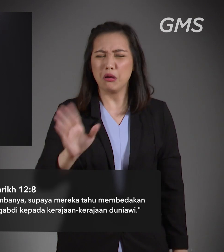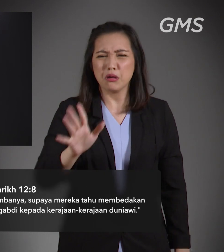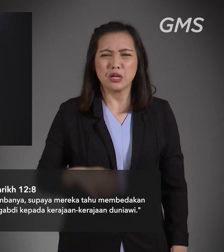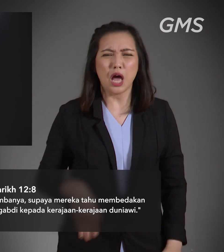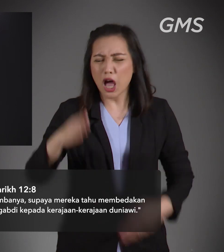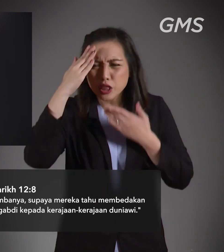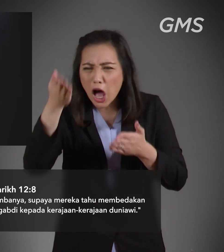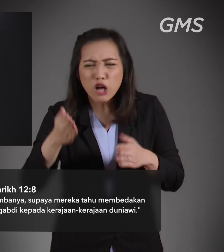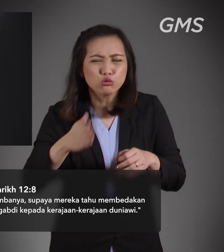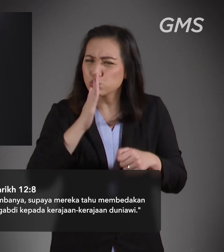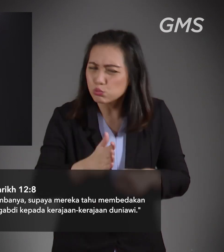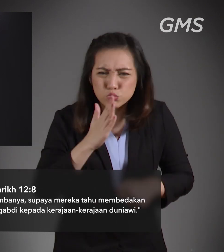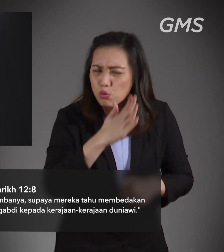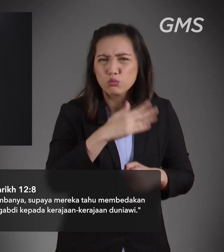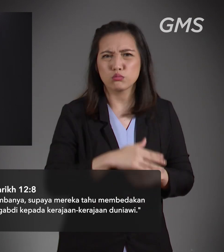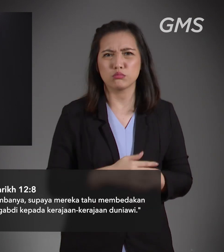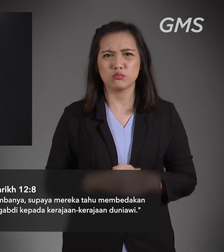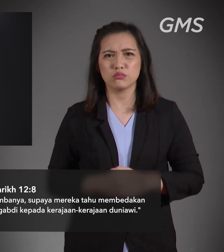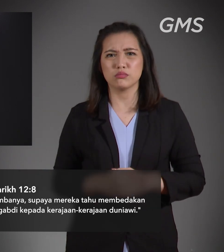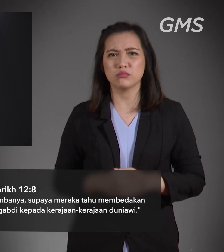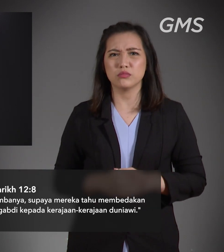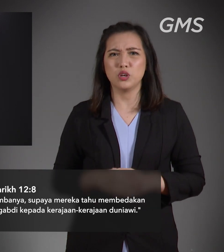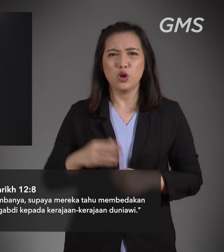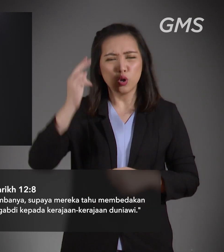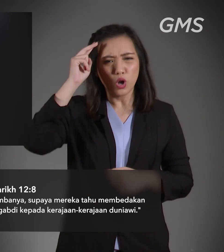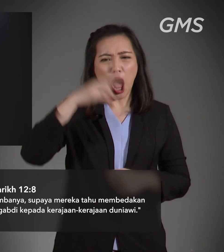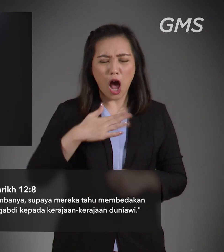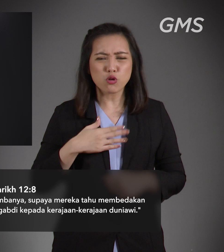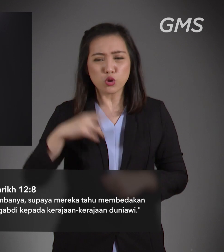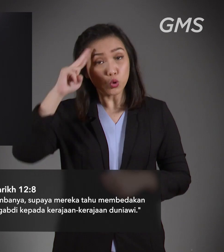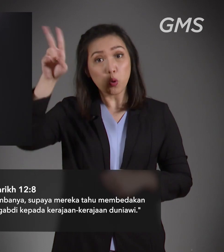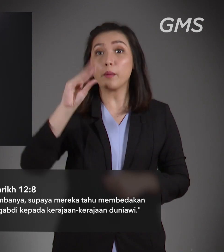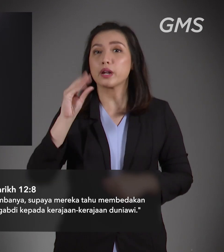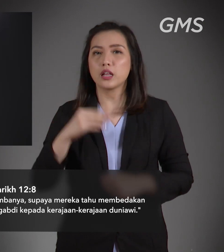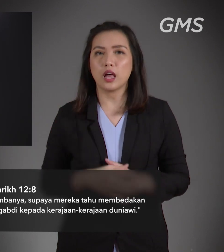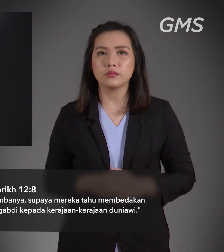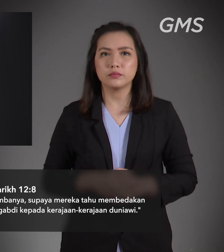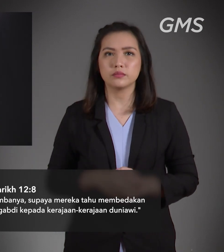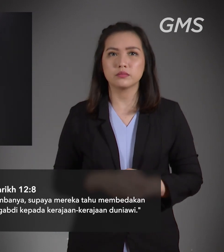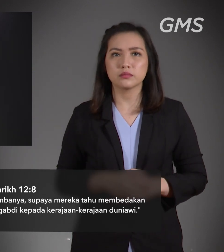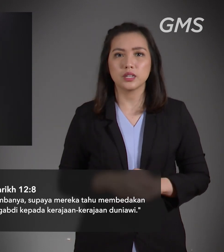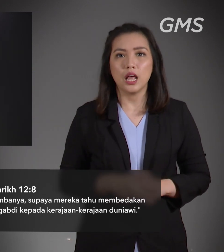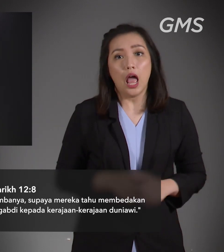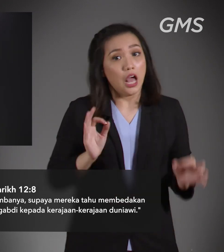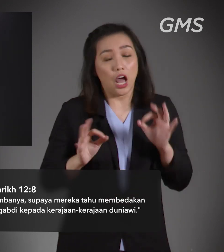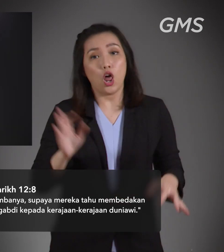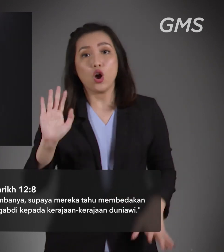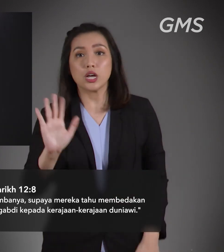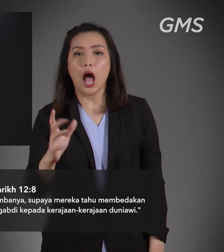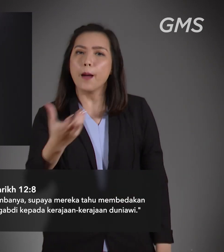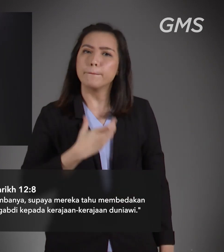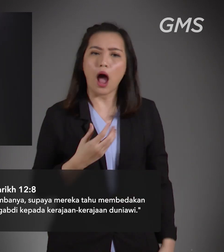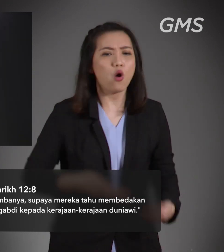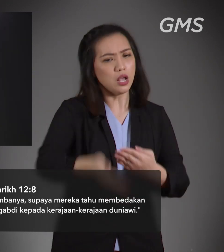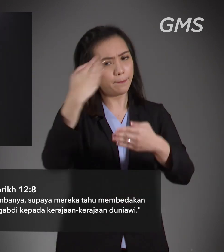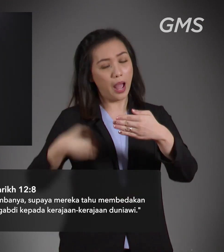kepada Tuhan dan mengabdi kepada kerajaan-kerajaan dunia. Kamu gak mau hukumku, ya sudah masuk ke hukum rimba. Masuklah, ikutlah hukum